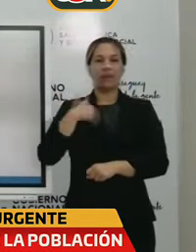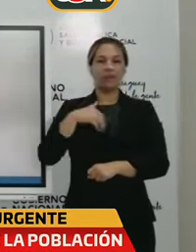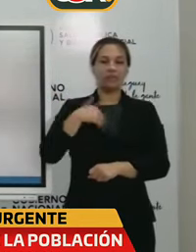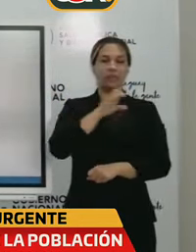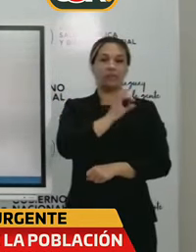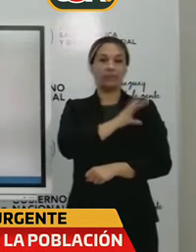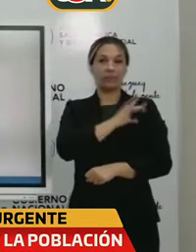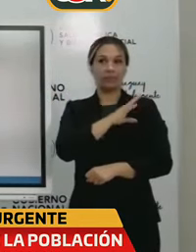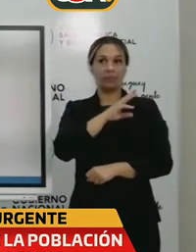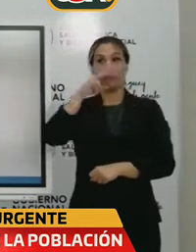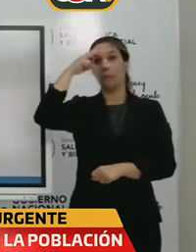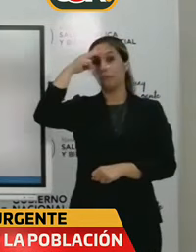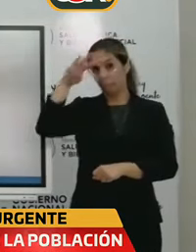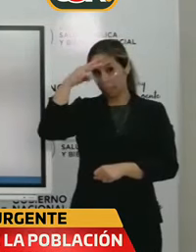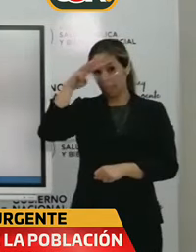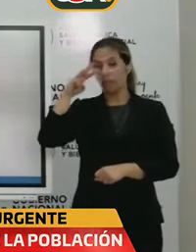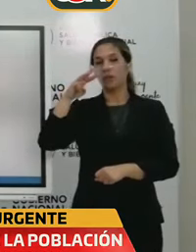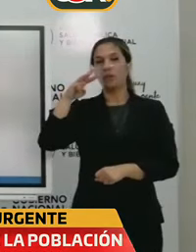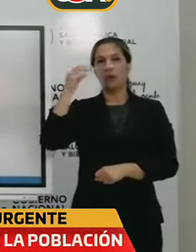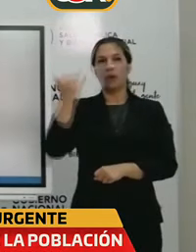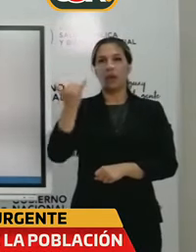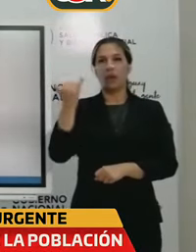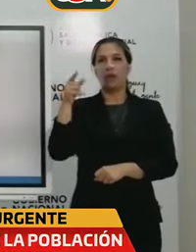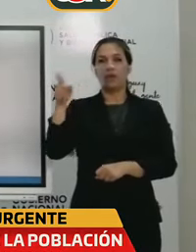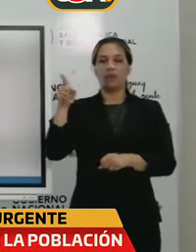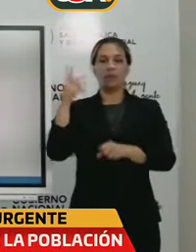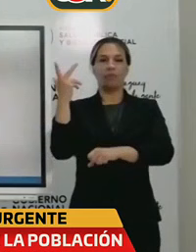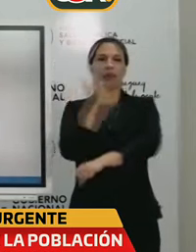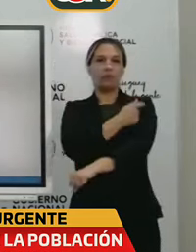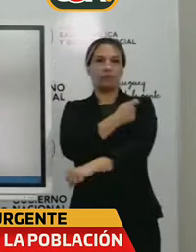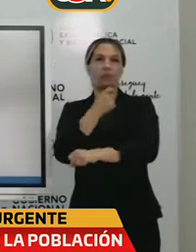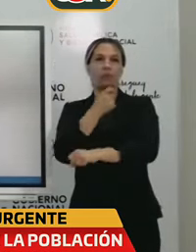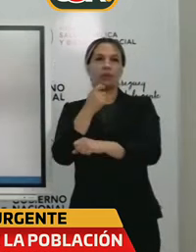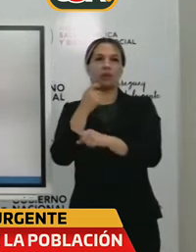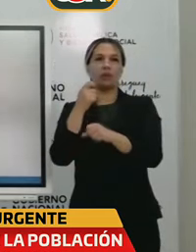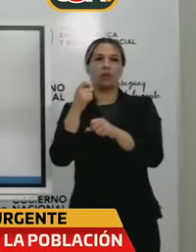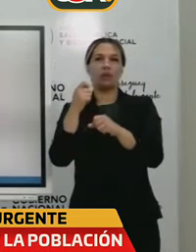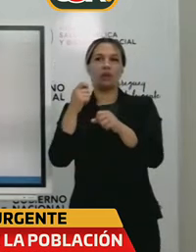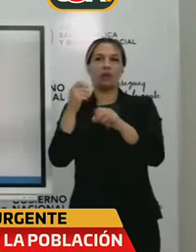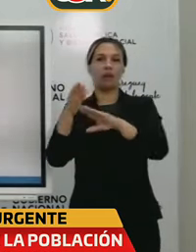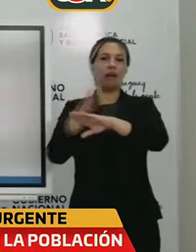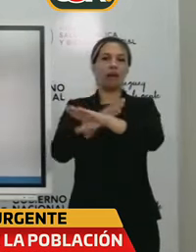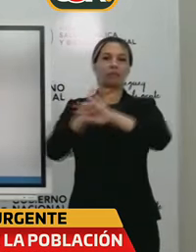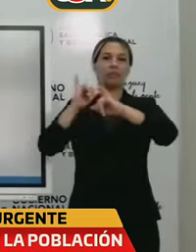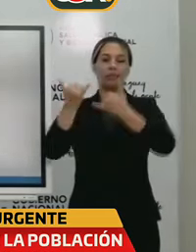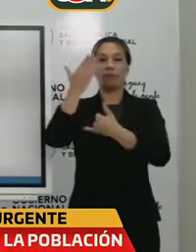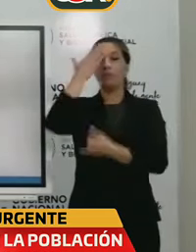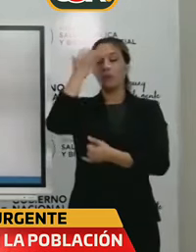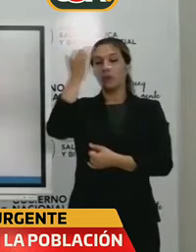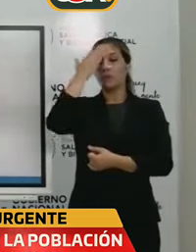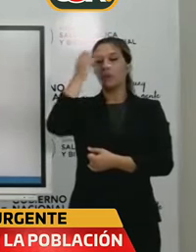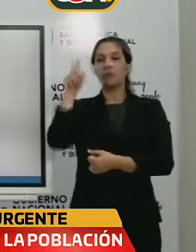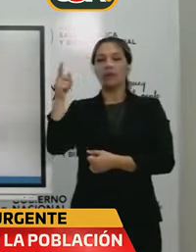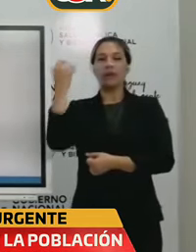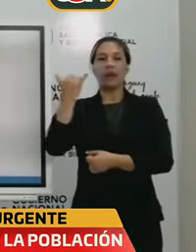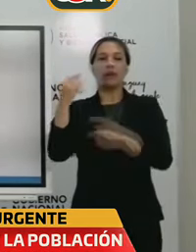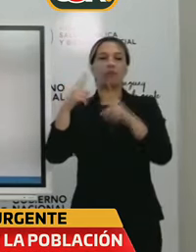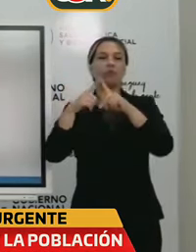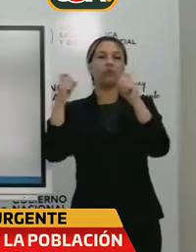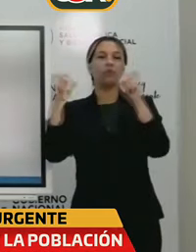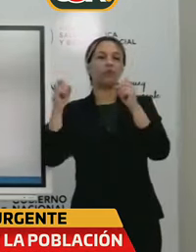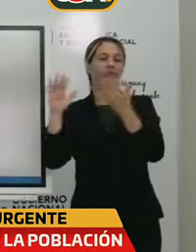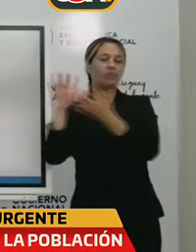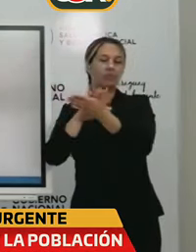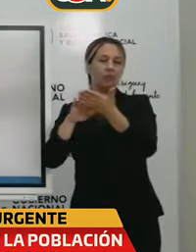Chile, o México en la región, ¿verdad?, que están anticipando vacunas porque están condicionados también por otras cuestiones. ¿Sí? Hay